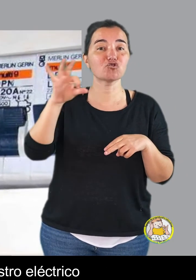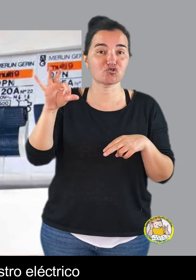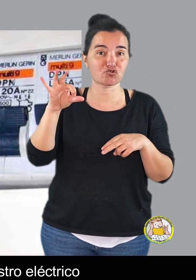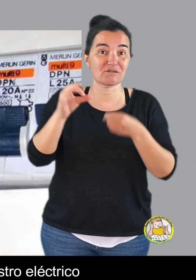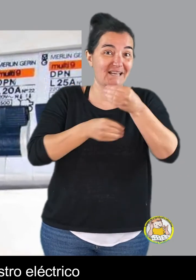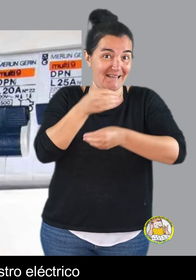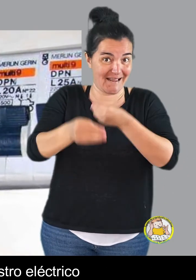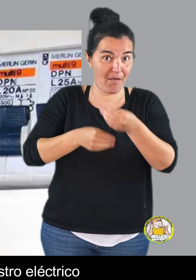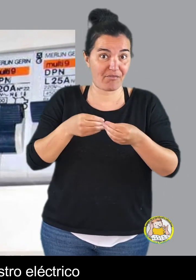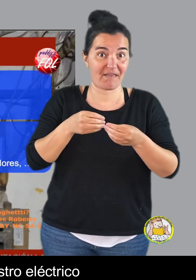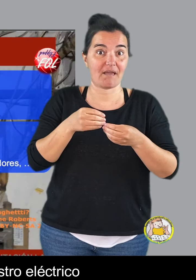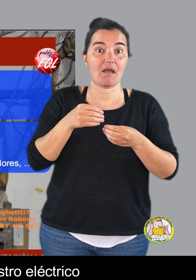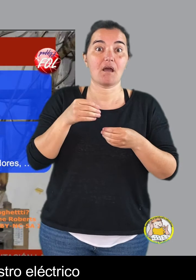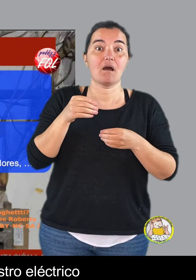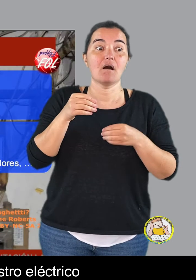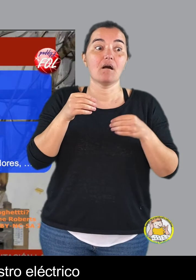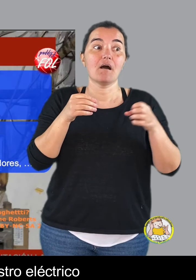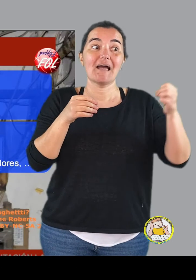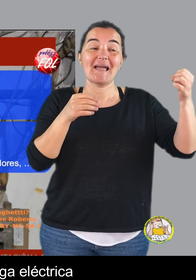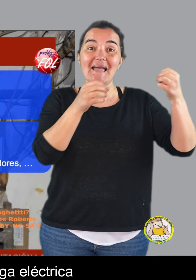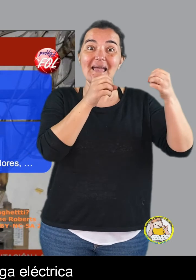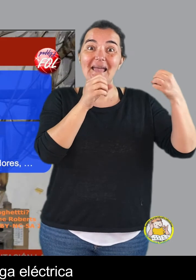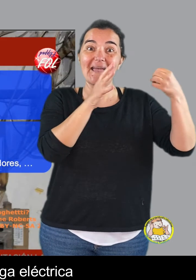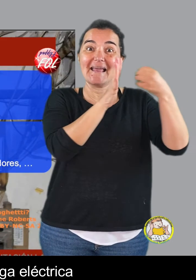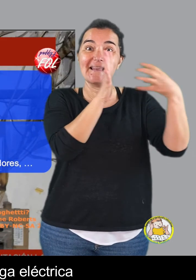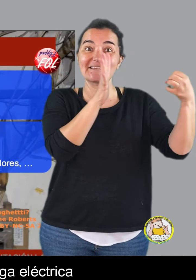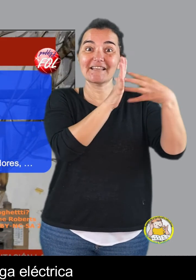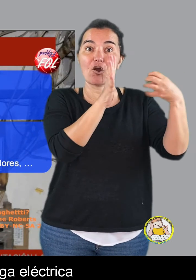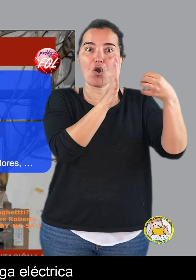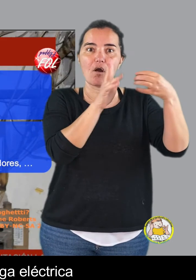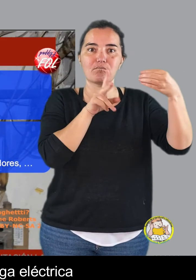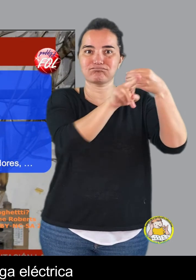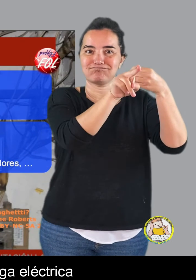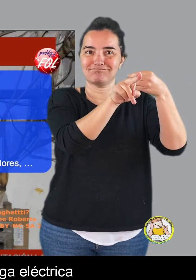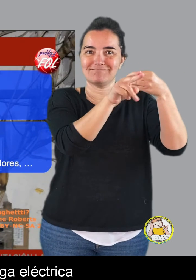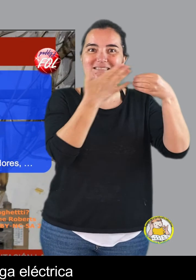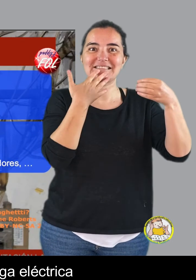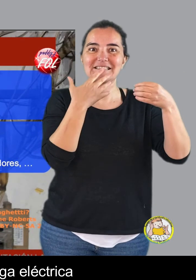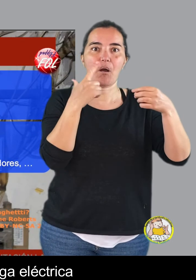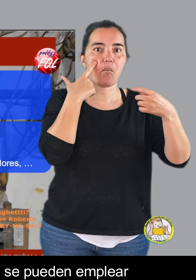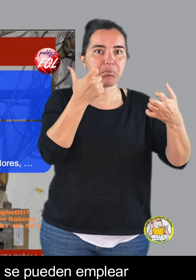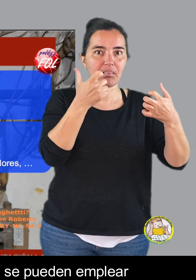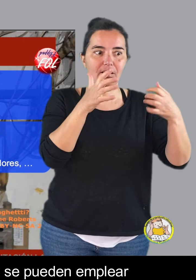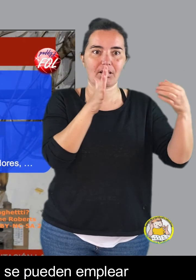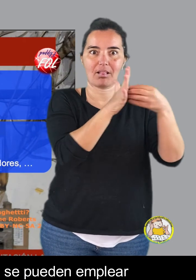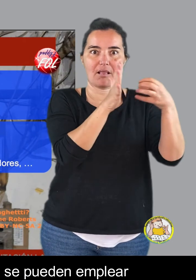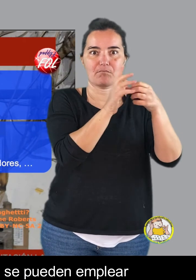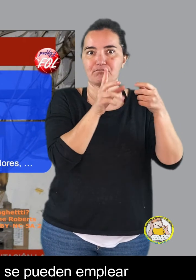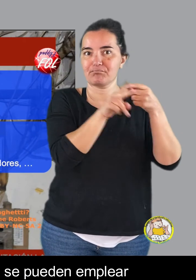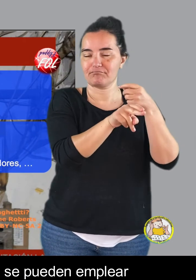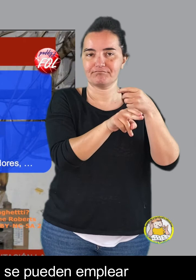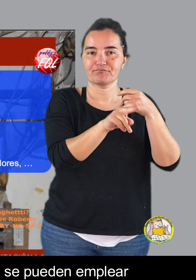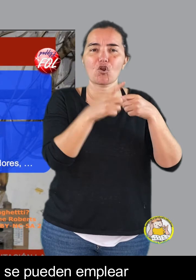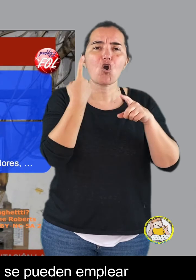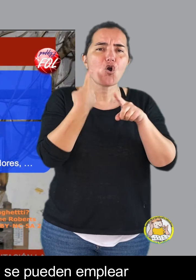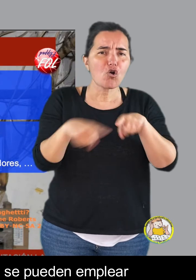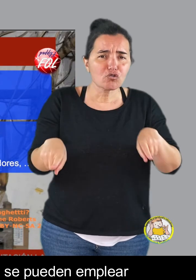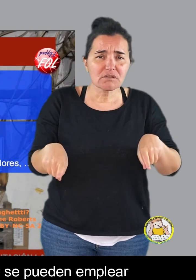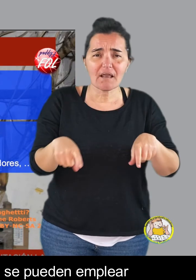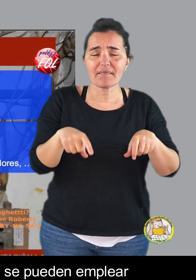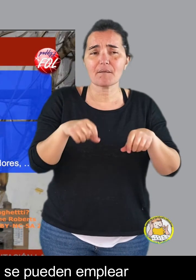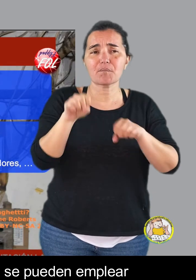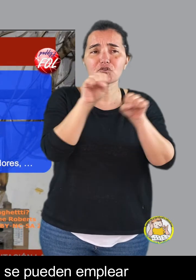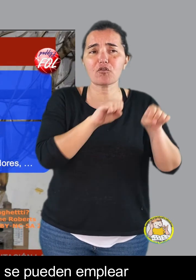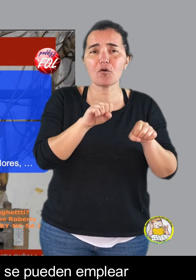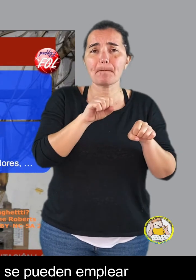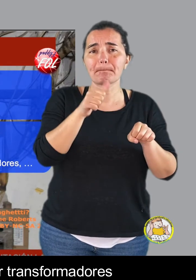y lo que hace es corta el suministro eléctrico en caso de detectar una descarga eléctrica. Otras medidas de protección pasivas